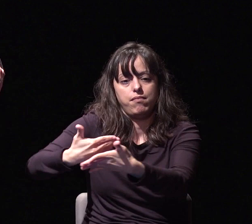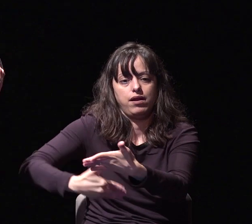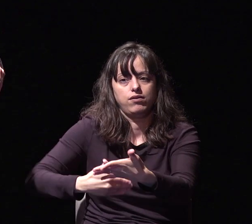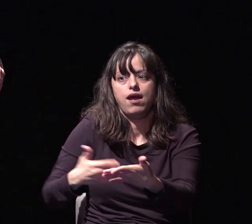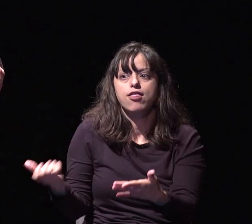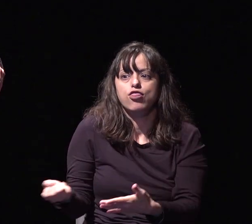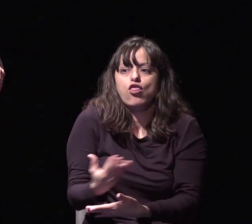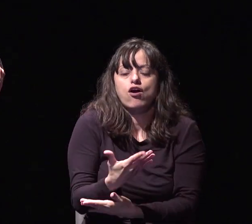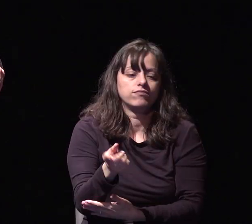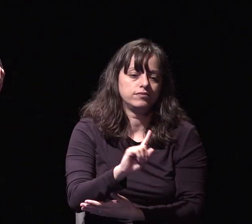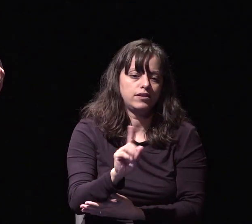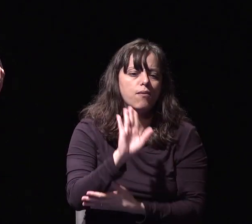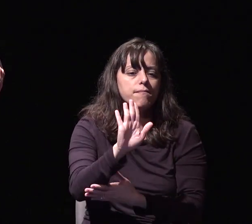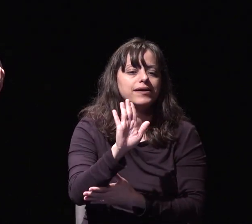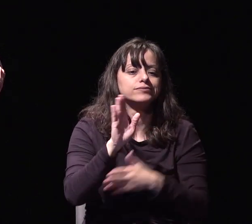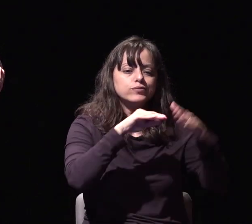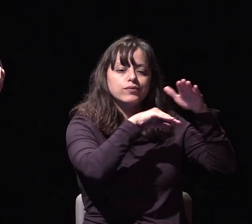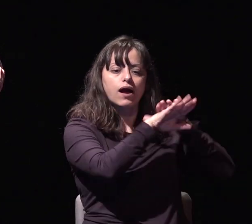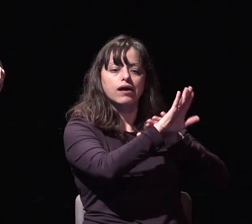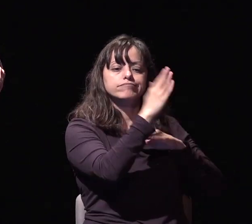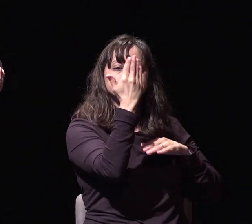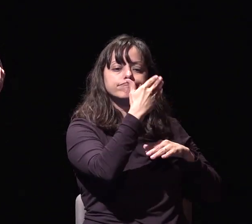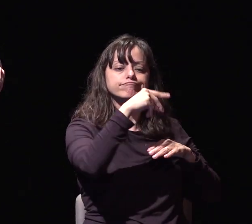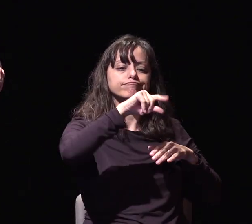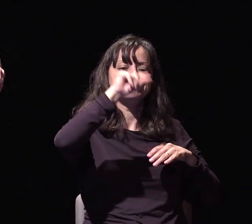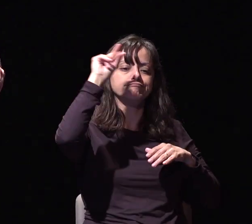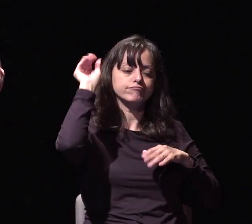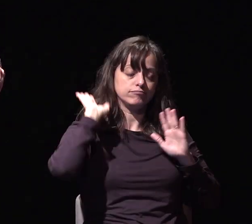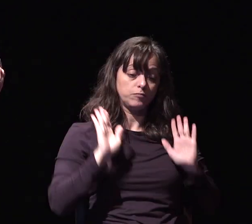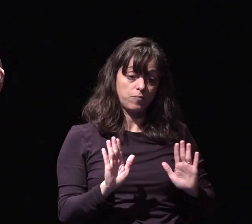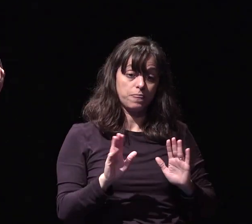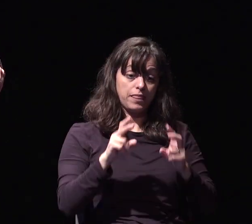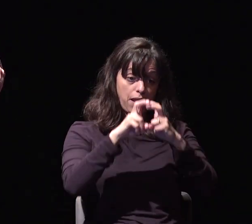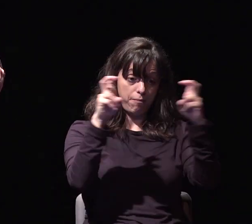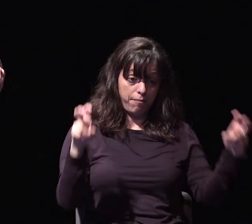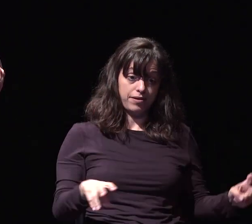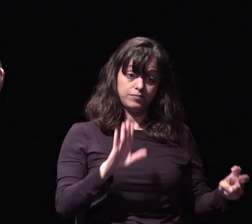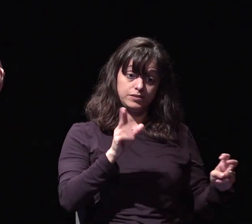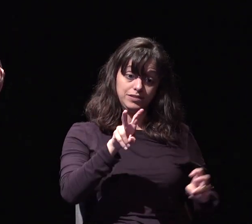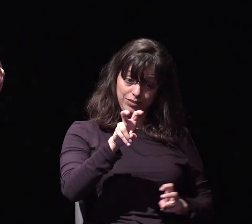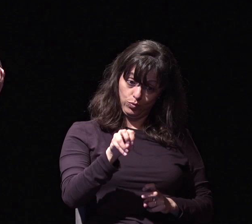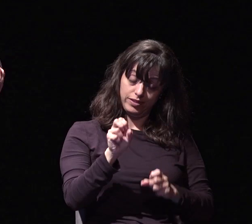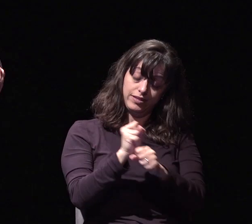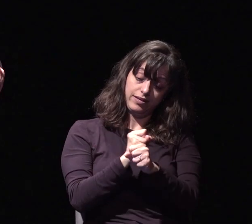mas que há muito tempo não se via. Né? E o MASP tem, ao longo dos 50 anos,